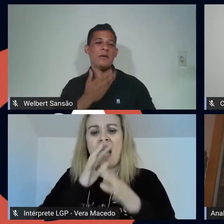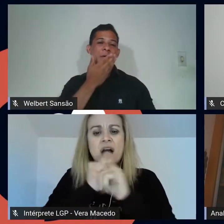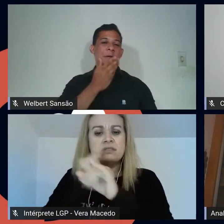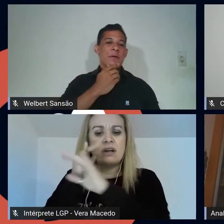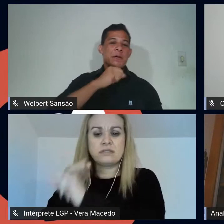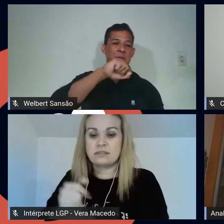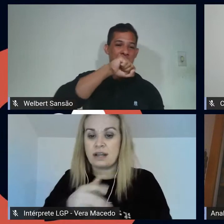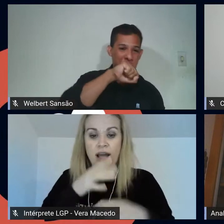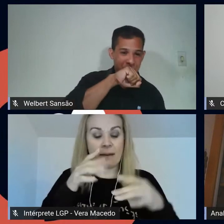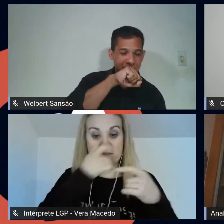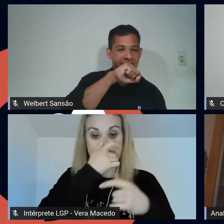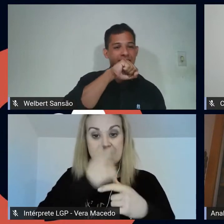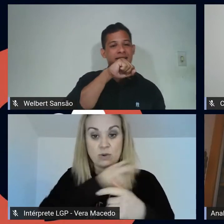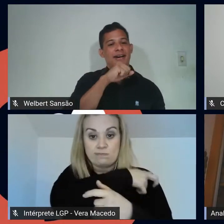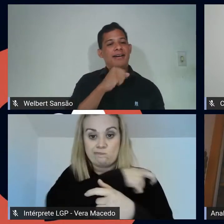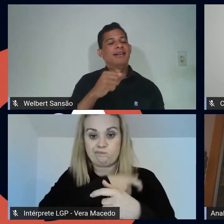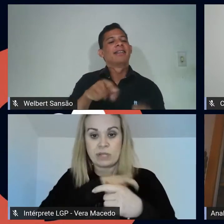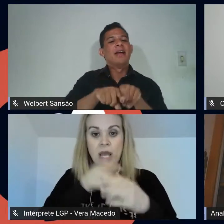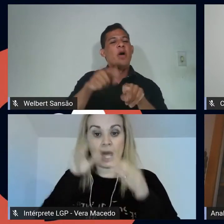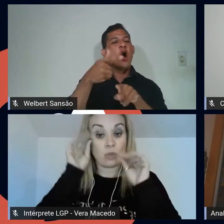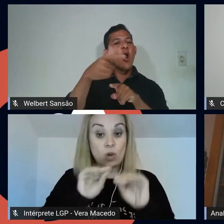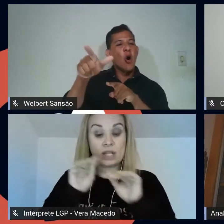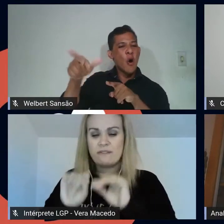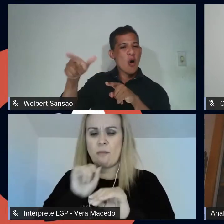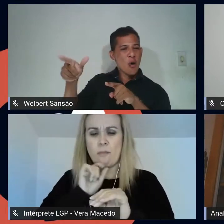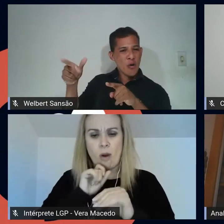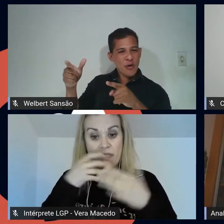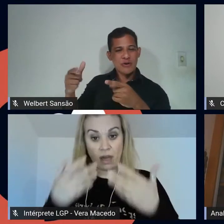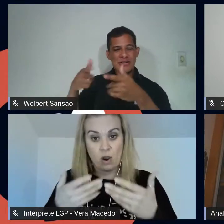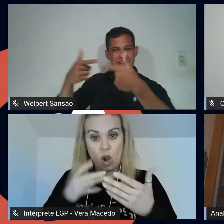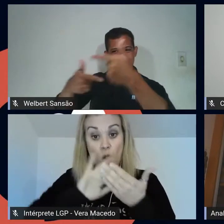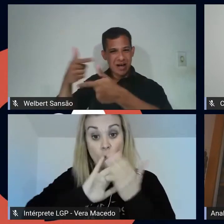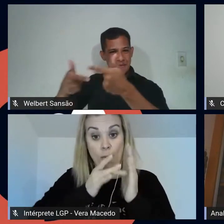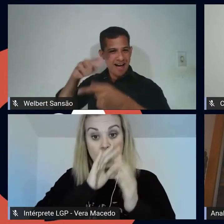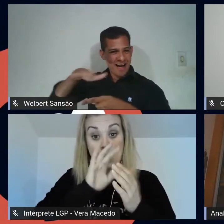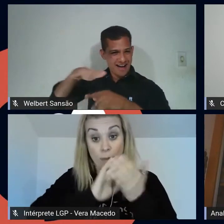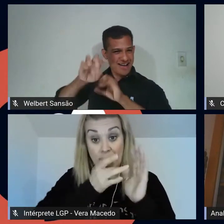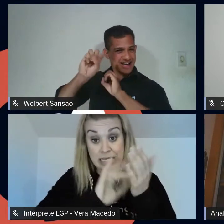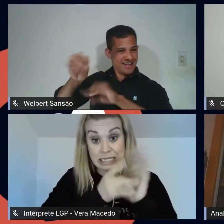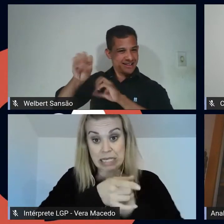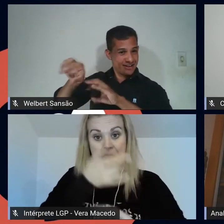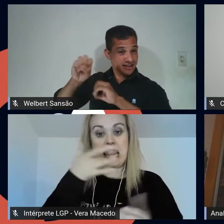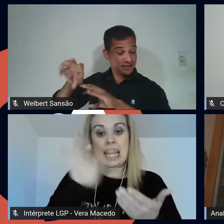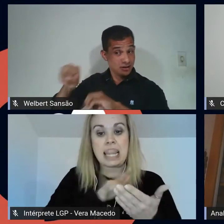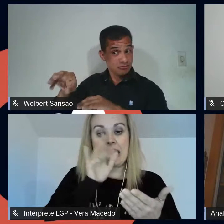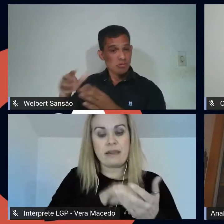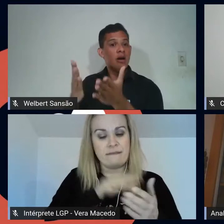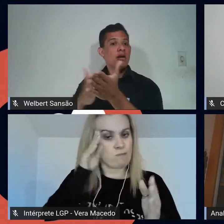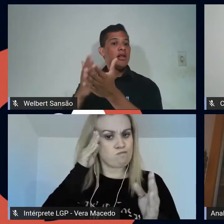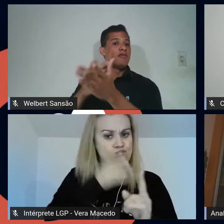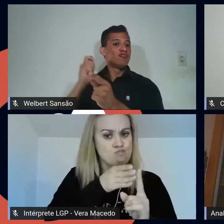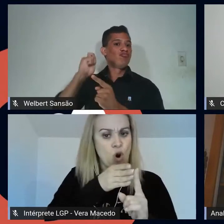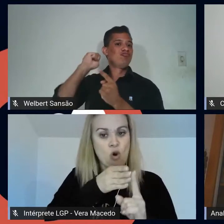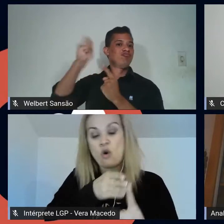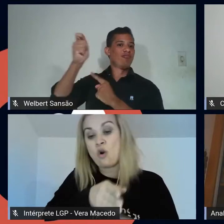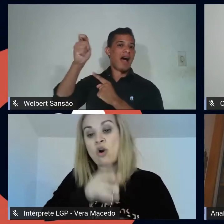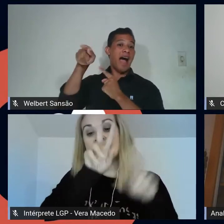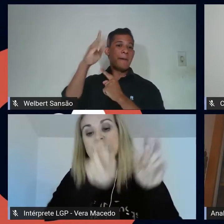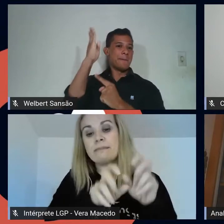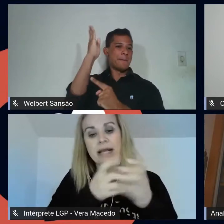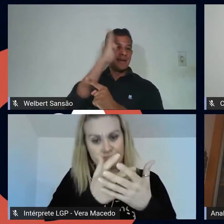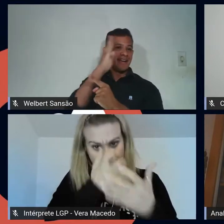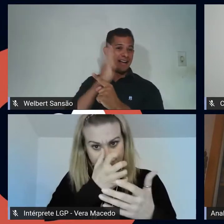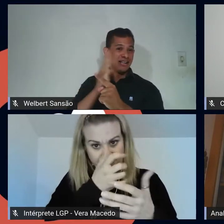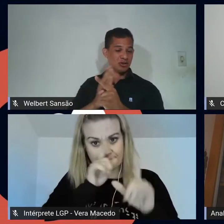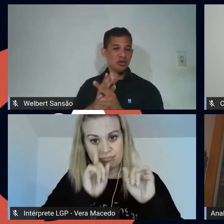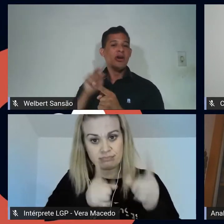agentes educativos passam a dispor no Brasil de um livro livro dedicado a uma temática de grande